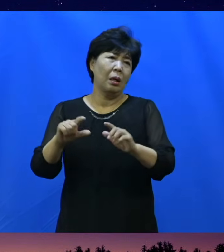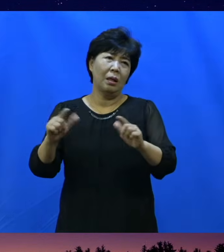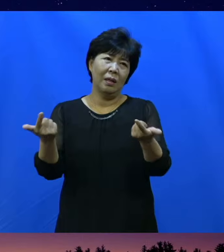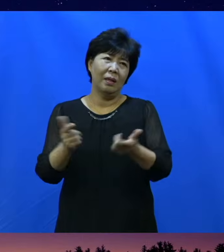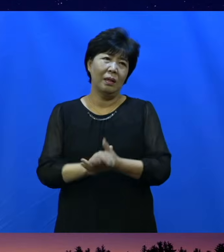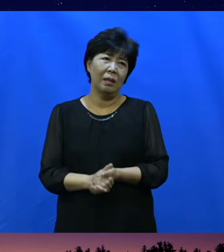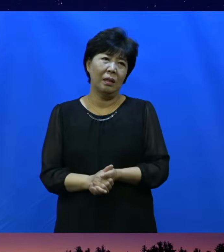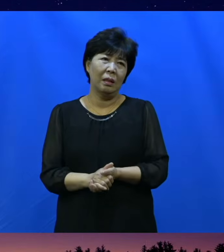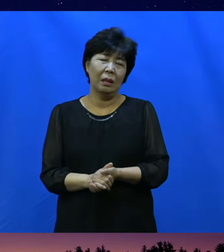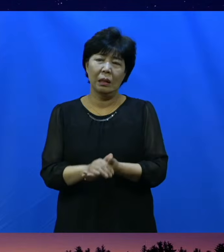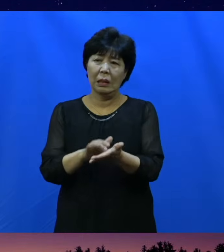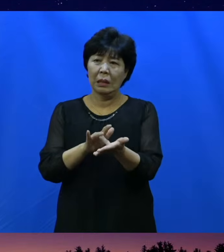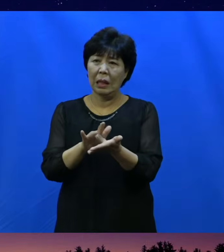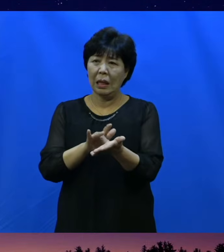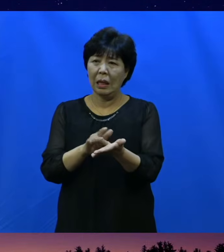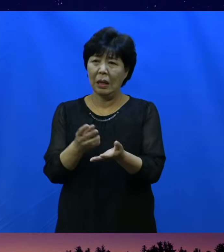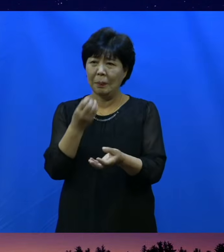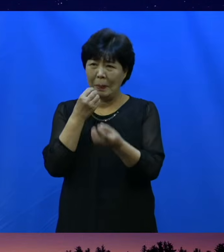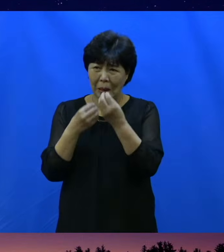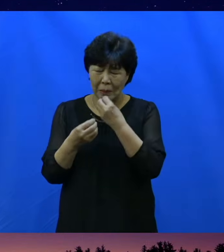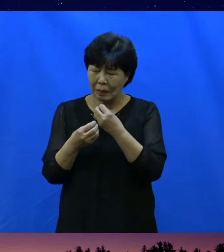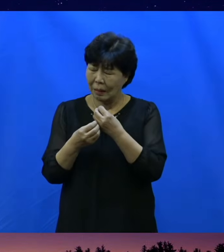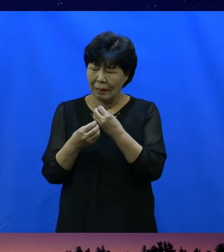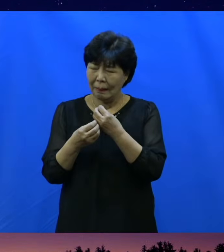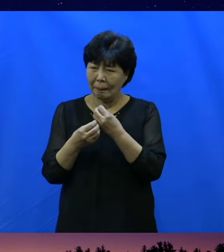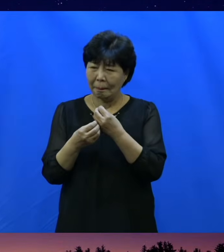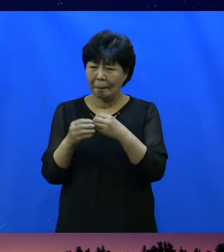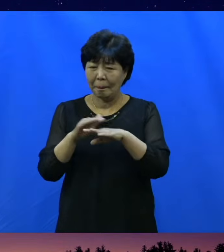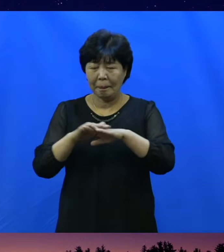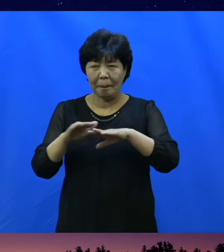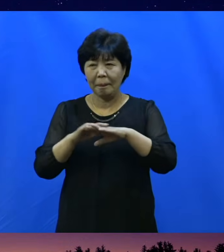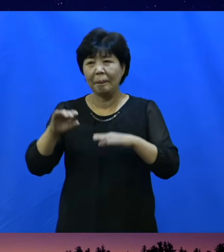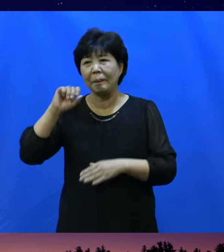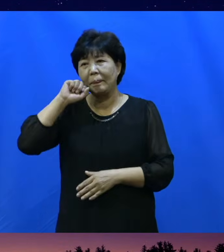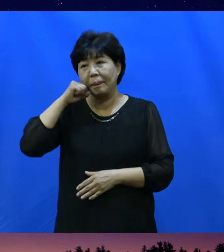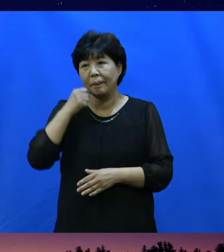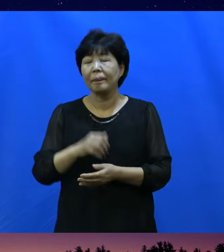쉽지 않아요. 약물을 복용한 단계 가면 해야 되긴 하지만 쉽지 않죠.